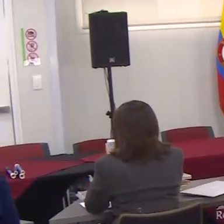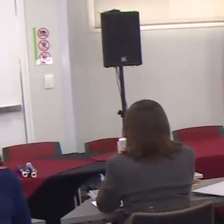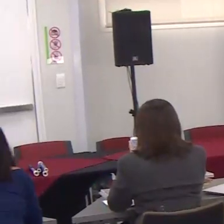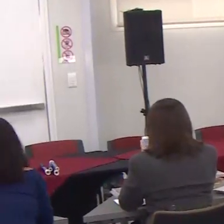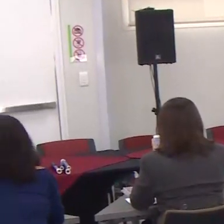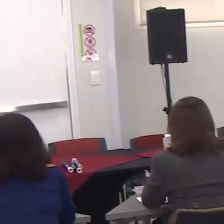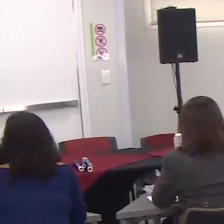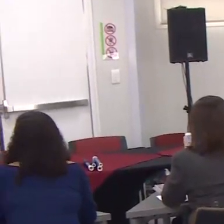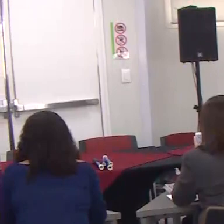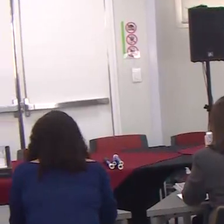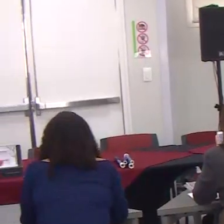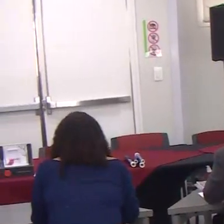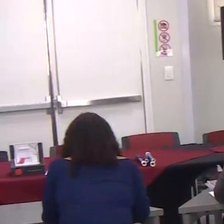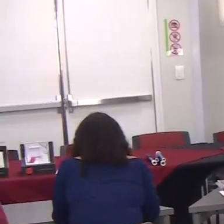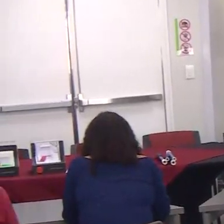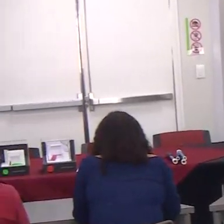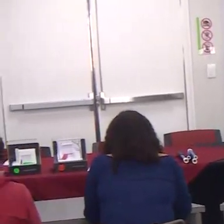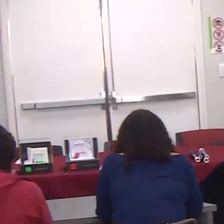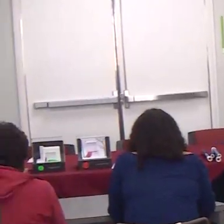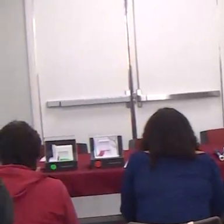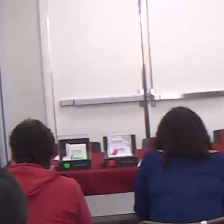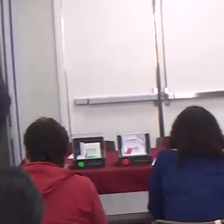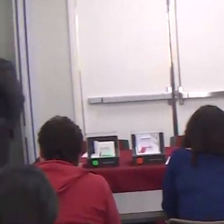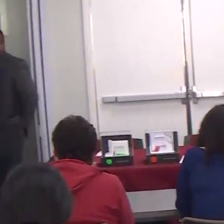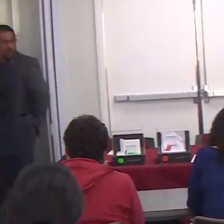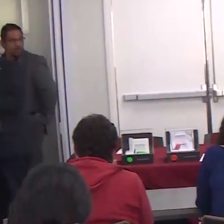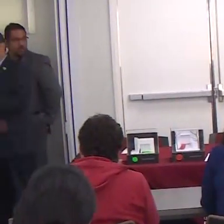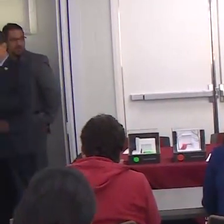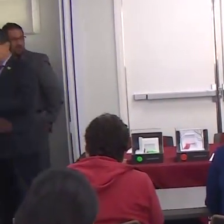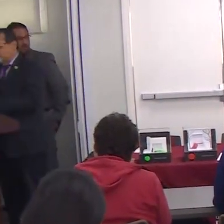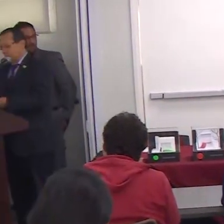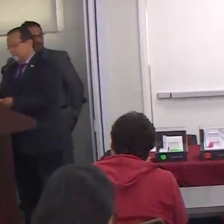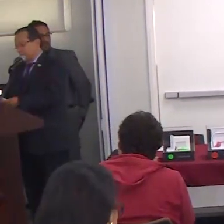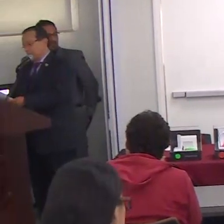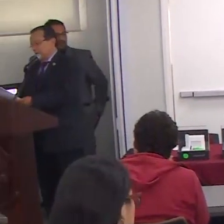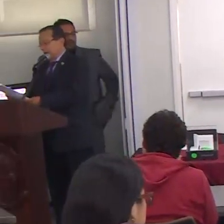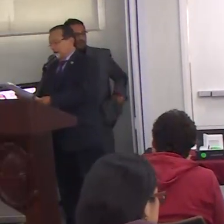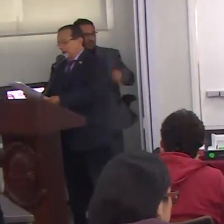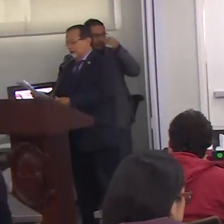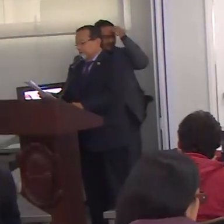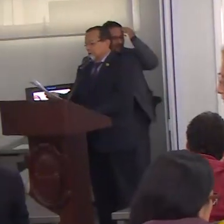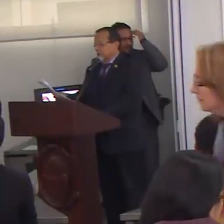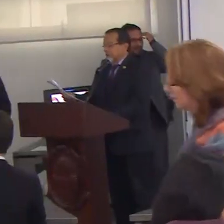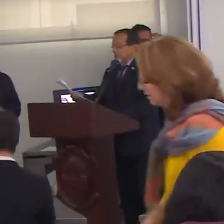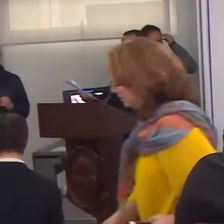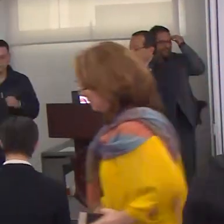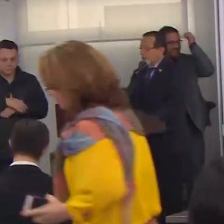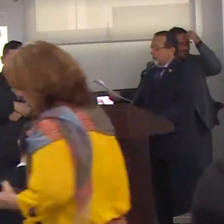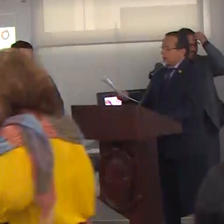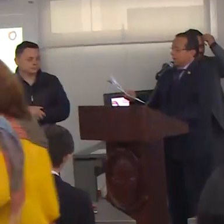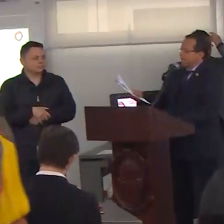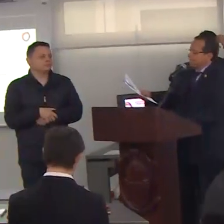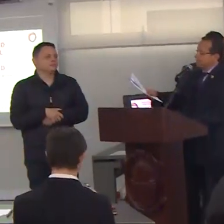discapacidad psicosocial evidencia de que no no lo tengo en el chip entonces